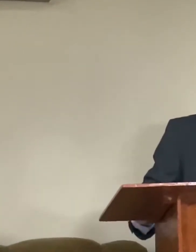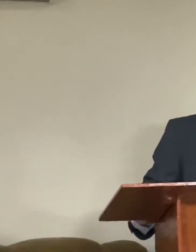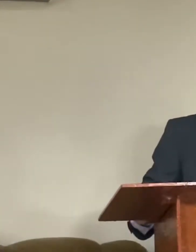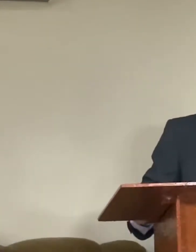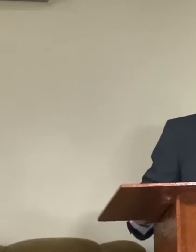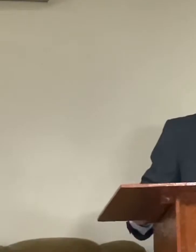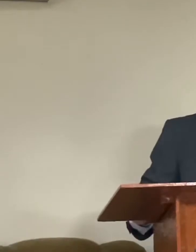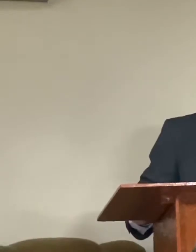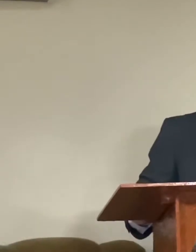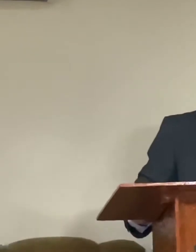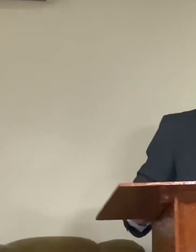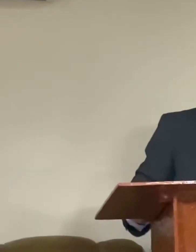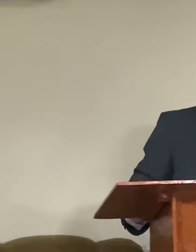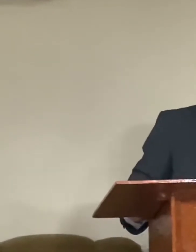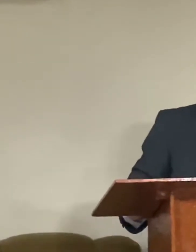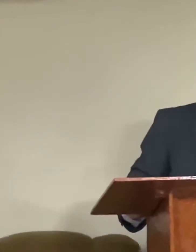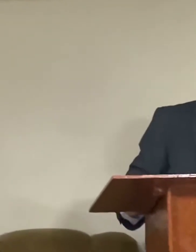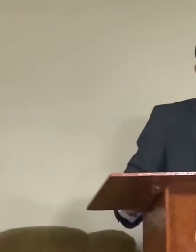Մտածում եք, որ պատիժ է։